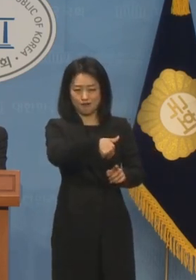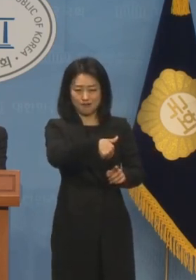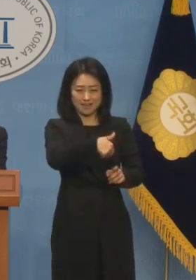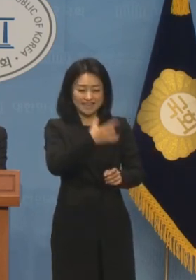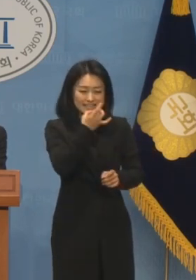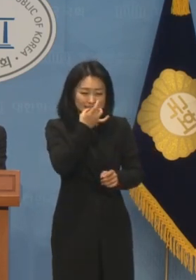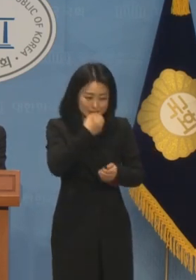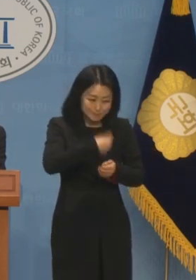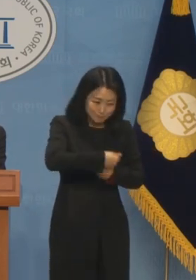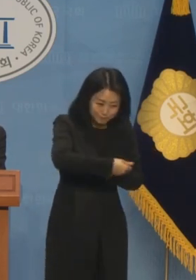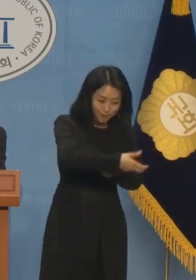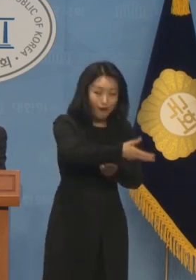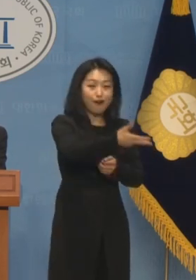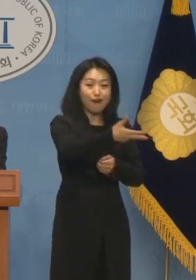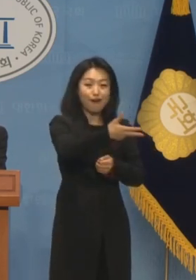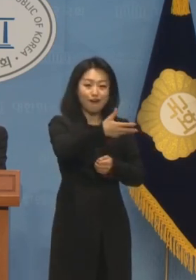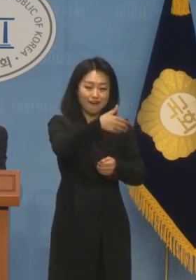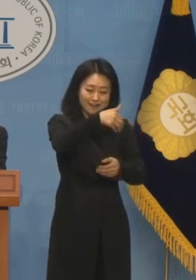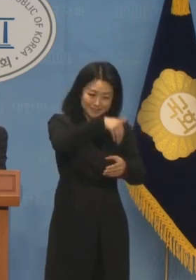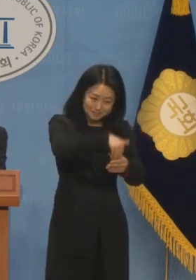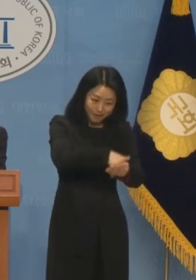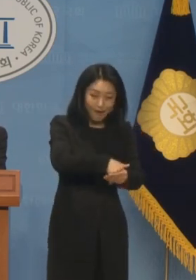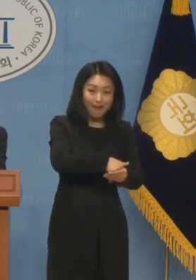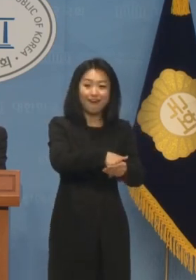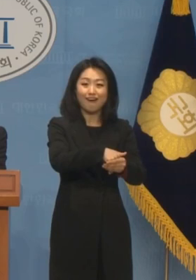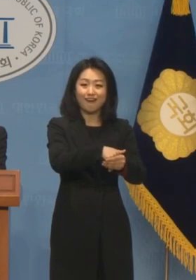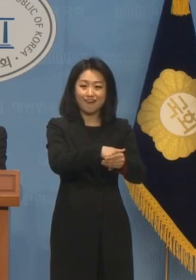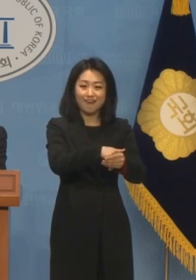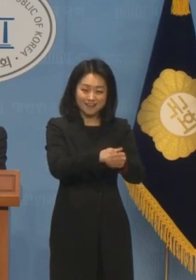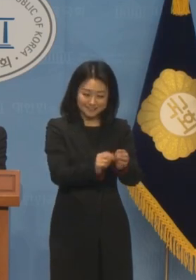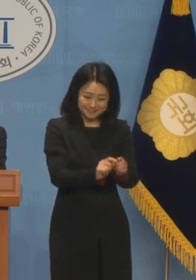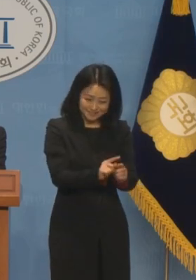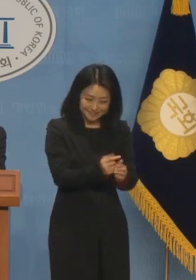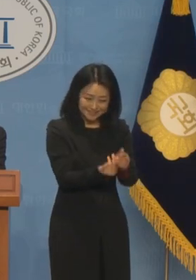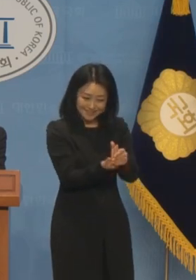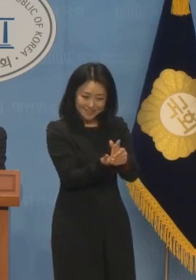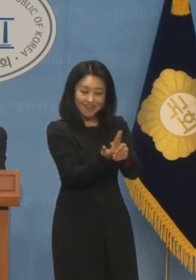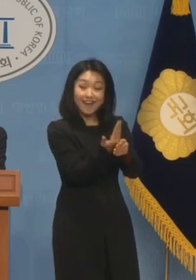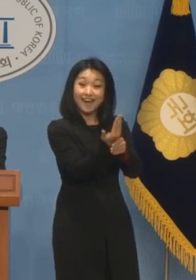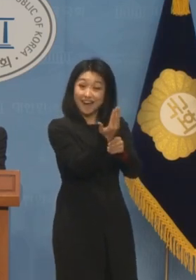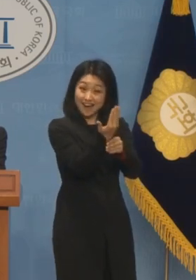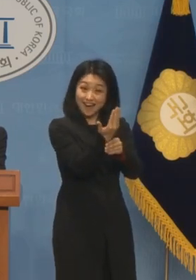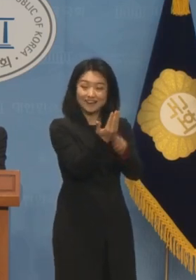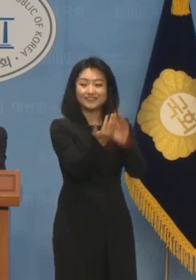위해 당 대표의 선거에 나왔다고 말입니다.